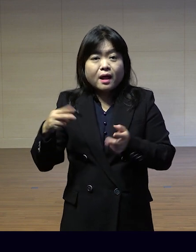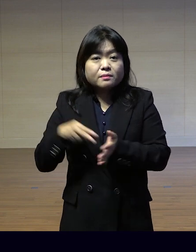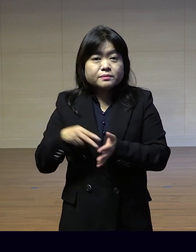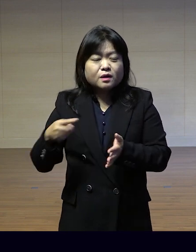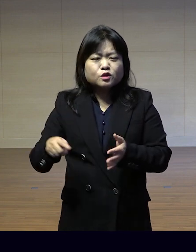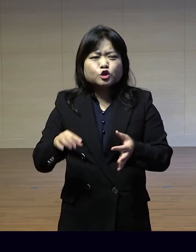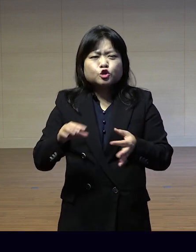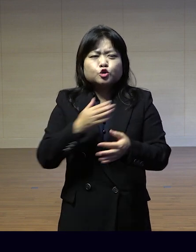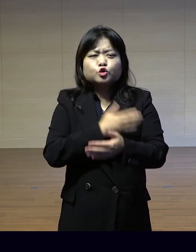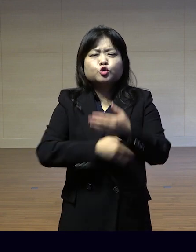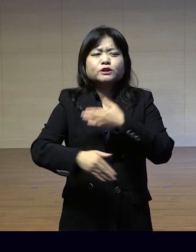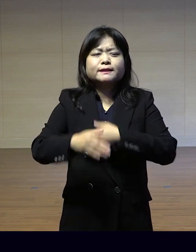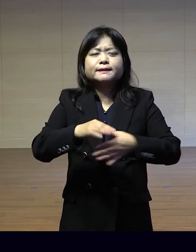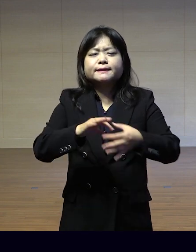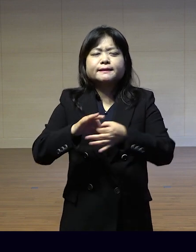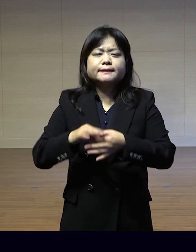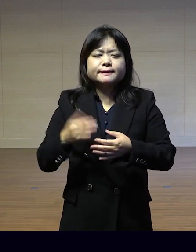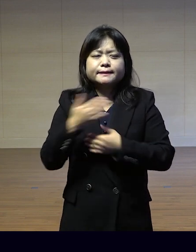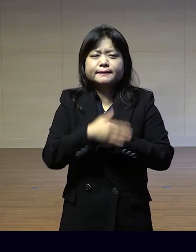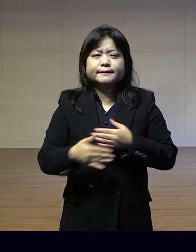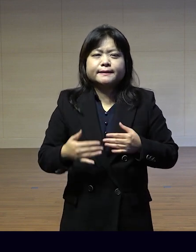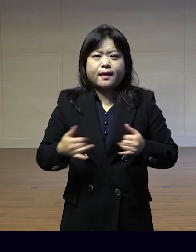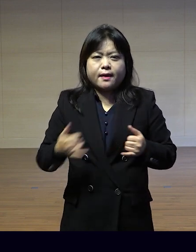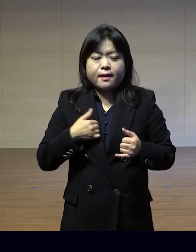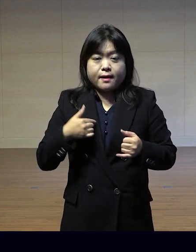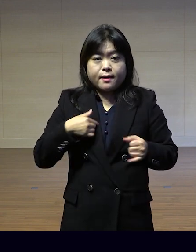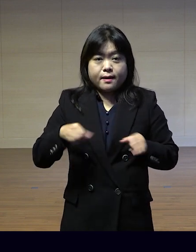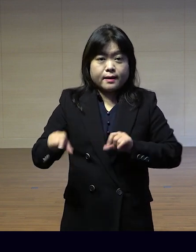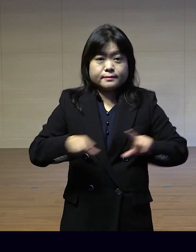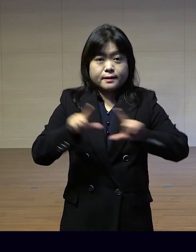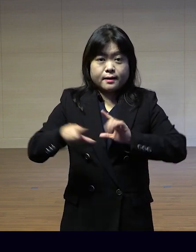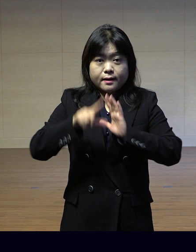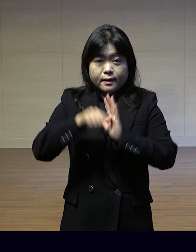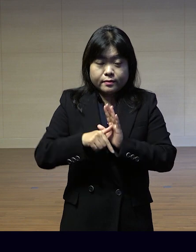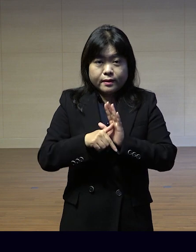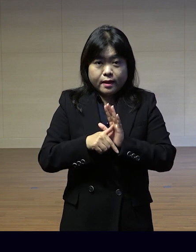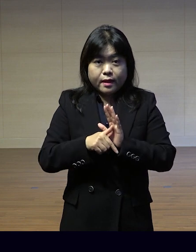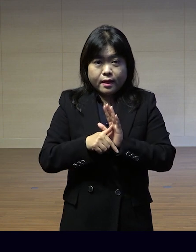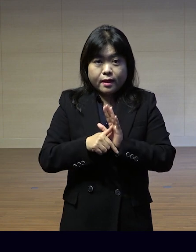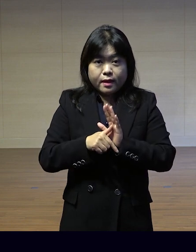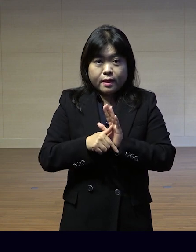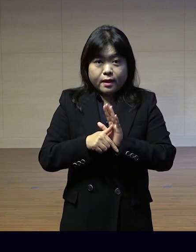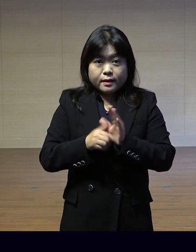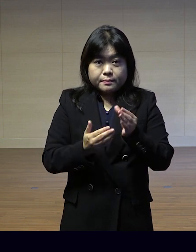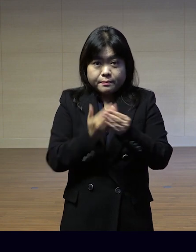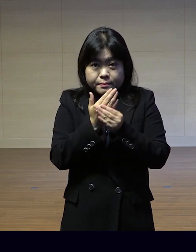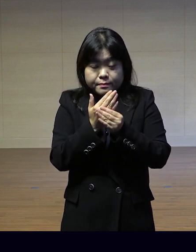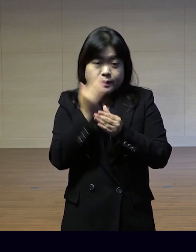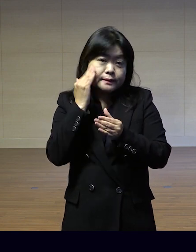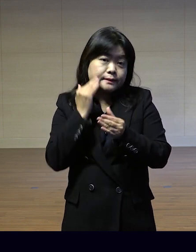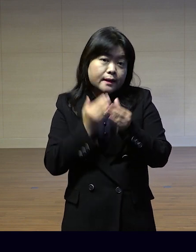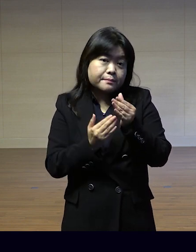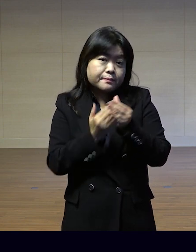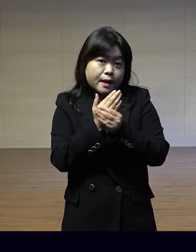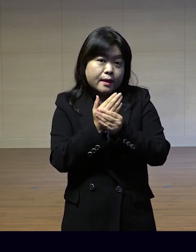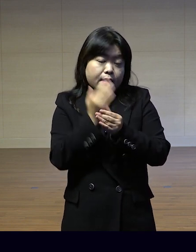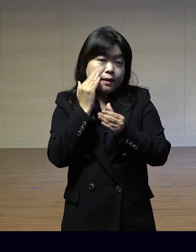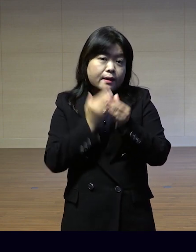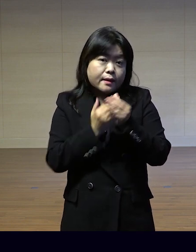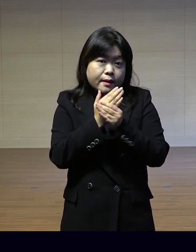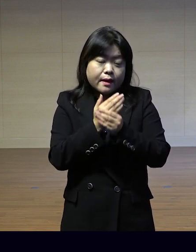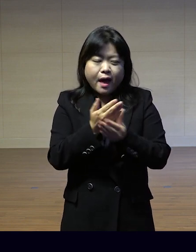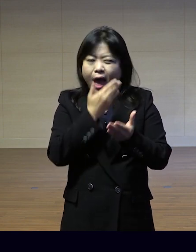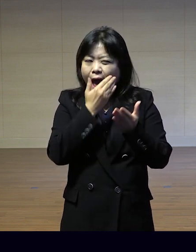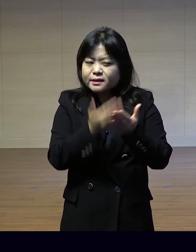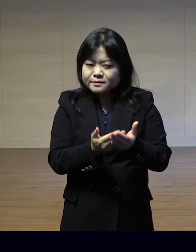그 유기체, 어떤 유기체가 전개될 때 그 싹 맹아 그것을 핵심 코어가 되는